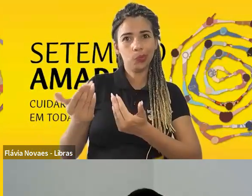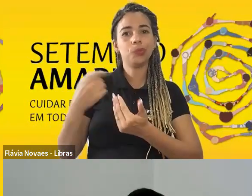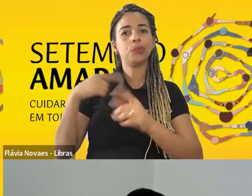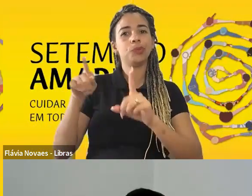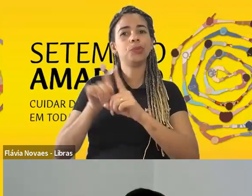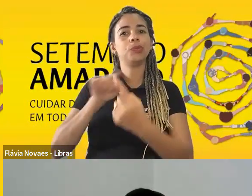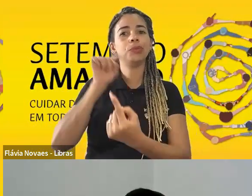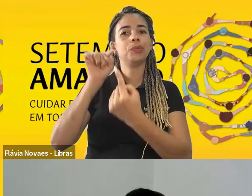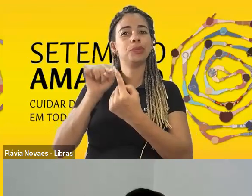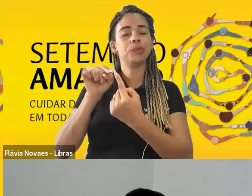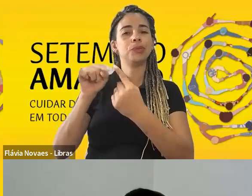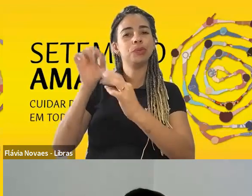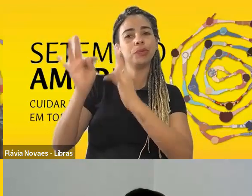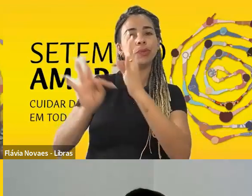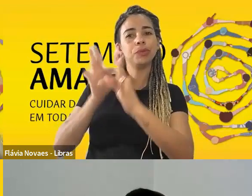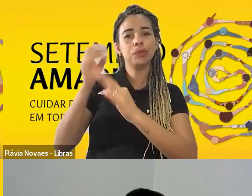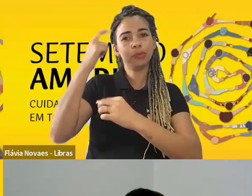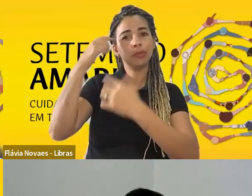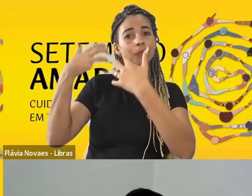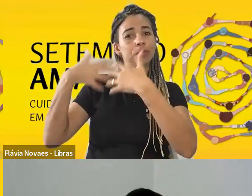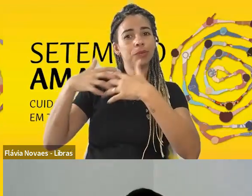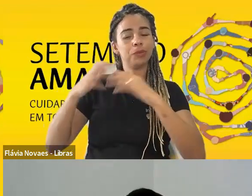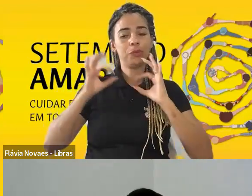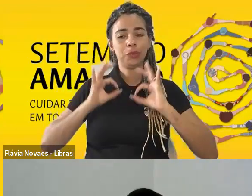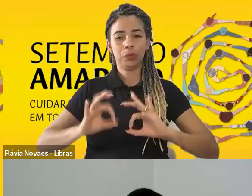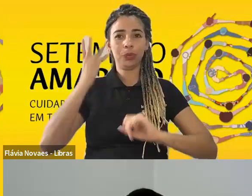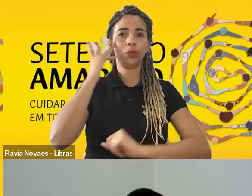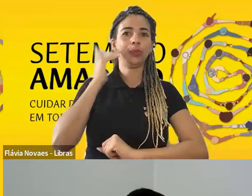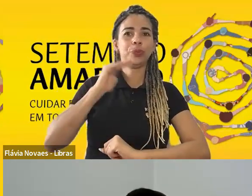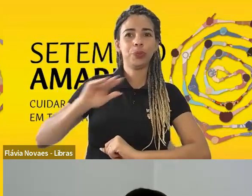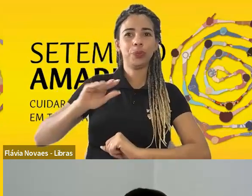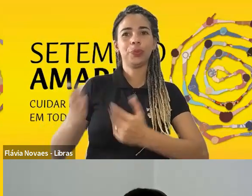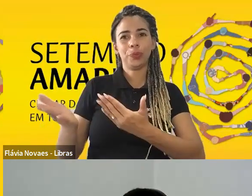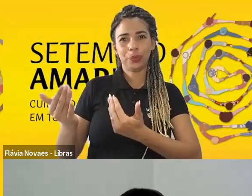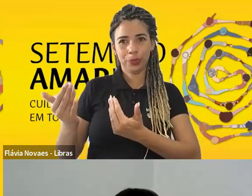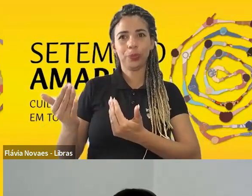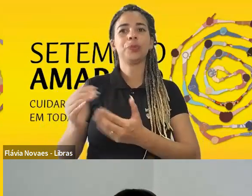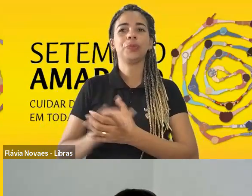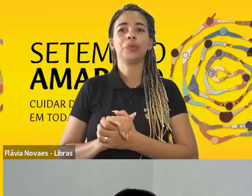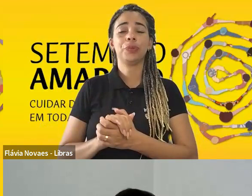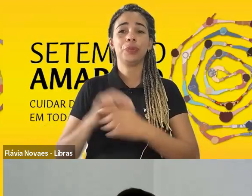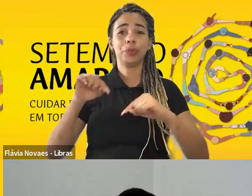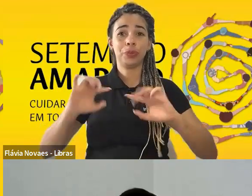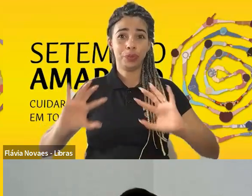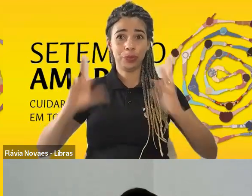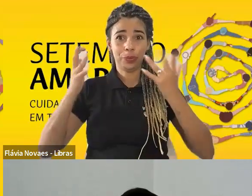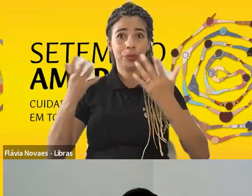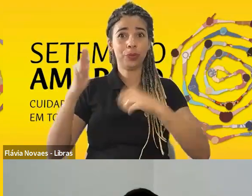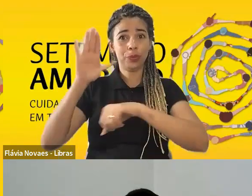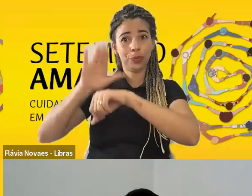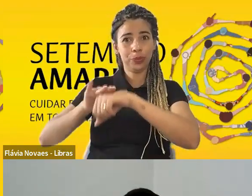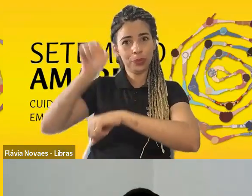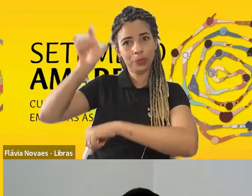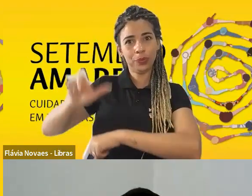terapia cognitivo-comportamental para crianças e adolescentes. Então, nesse momento, eu passo a palavra ao Dr.